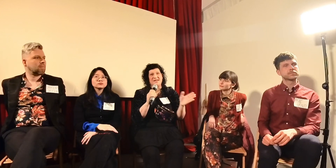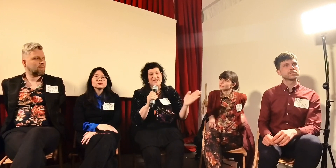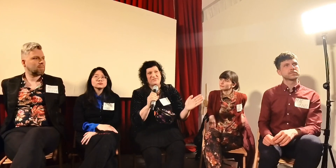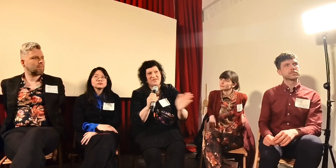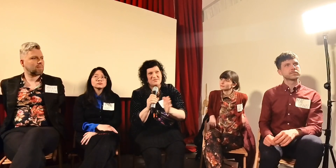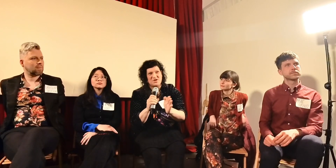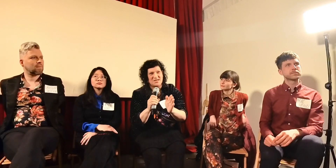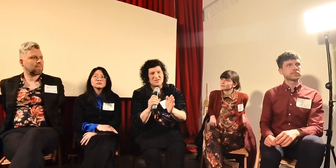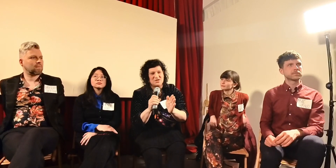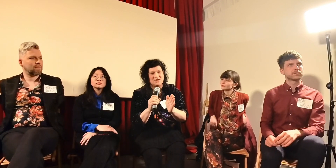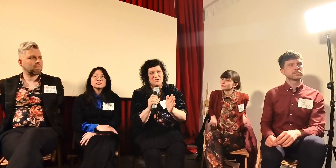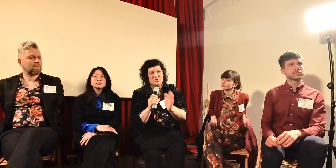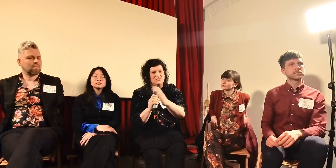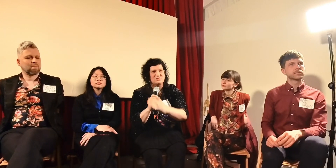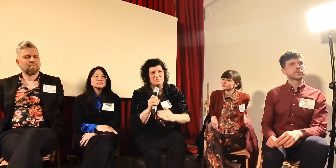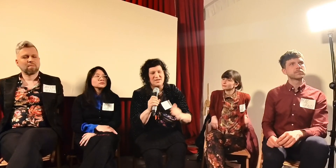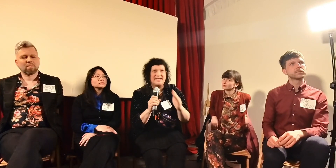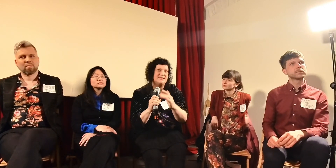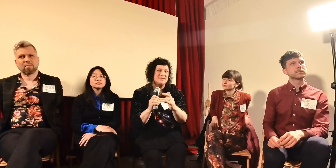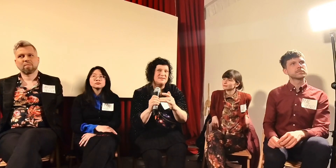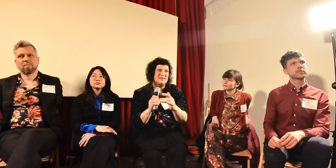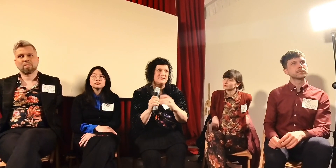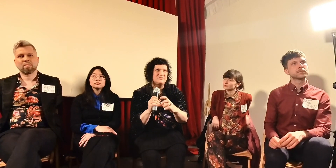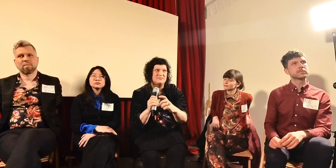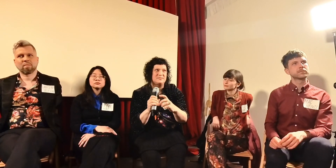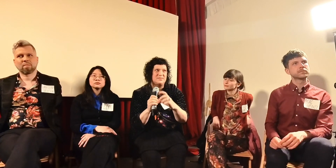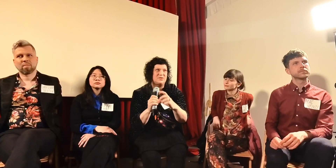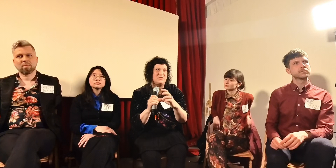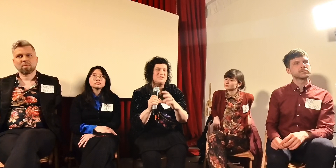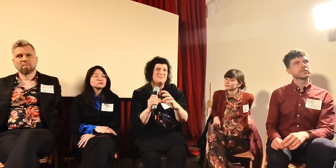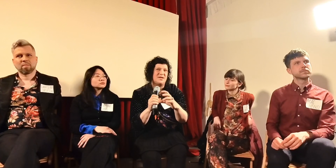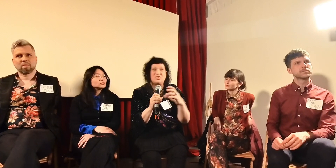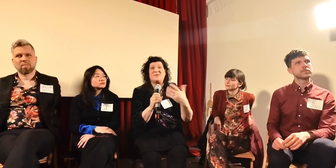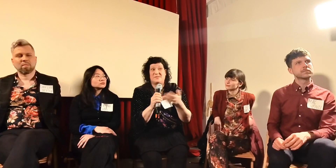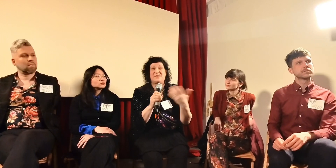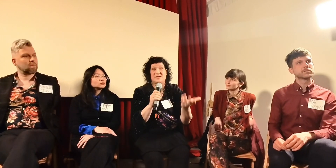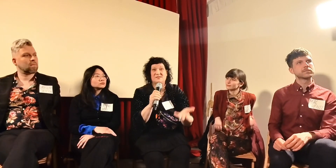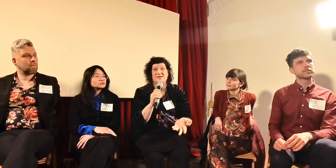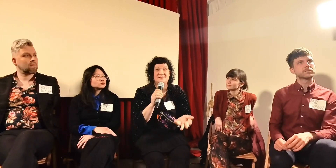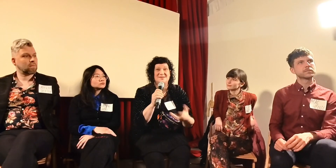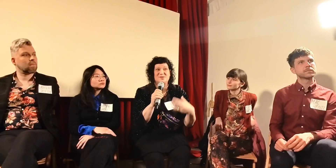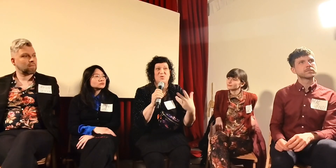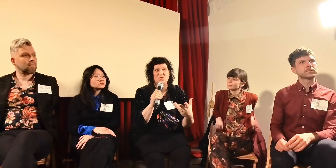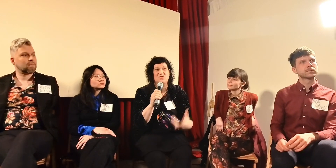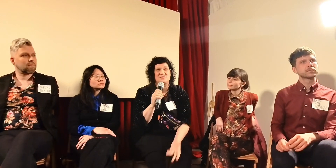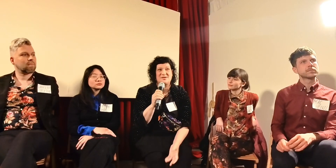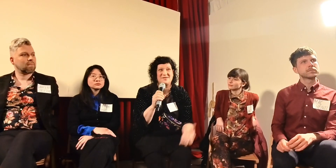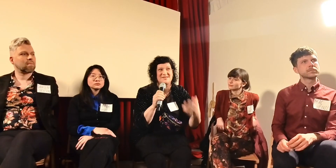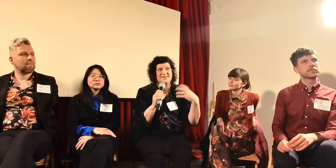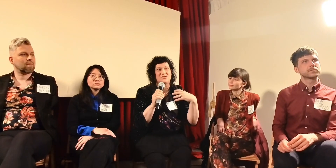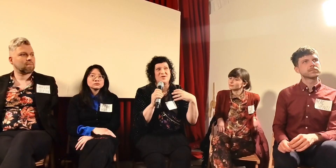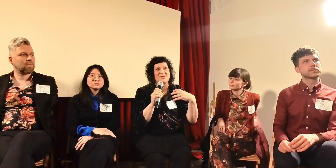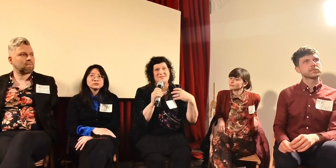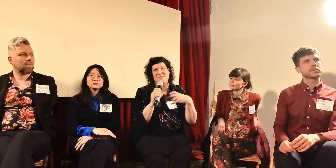Takže vidím, že toto jsou ty hranice, a tieto, na kterých by sme mali pracovat jako společnost